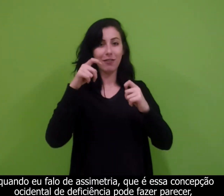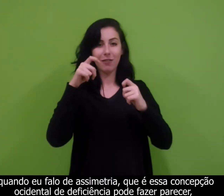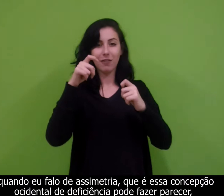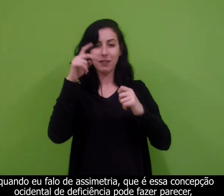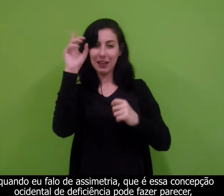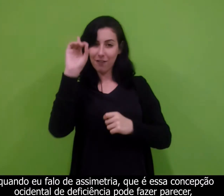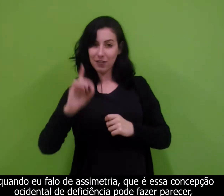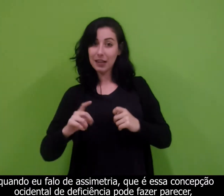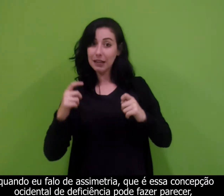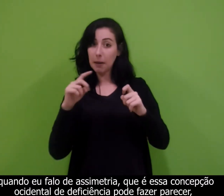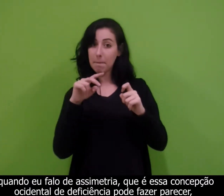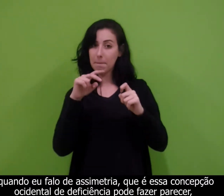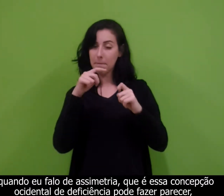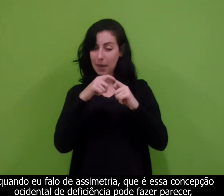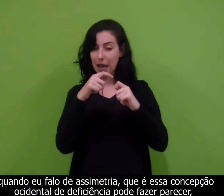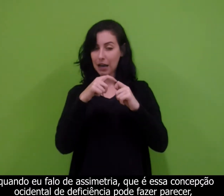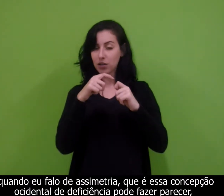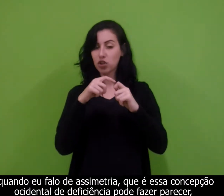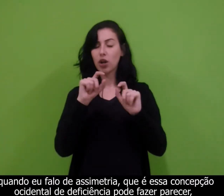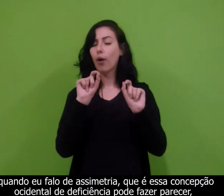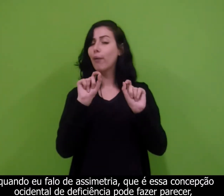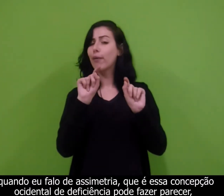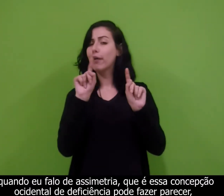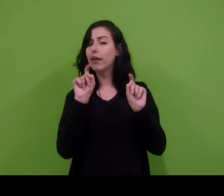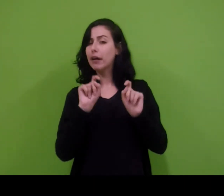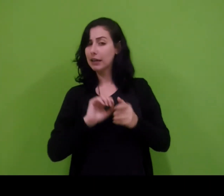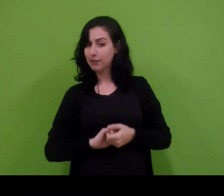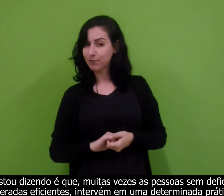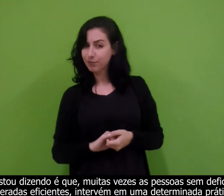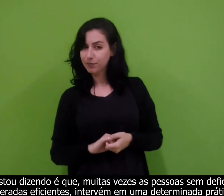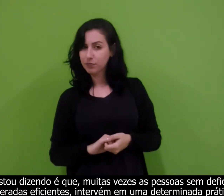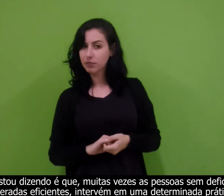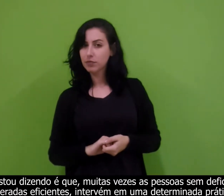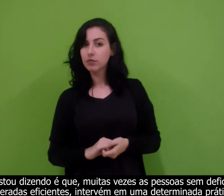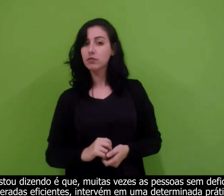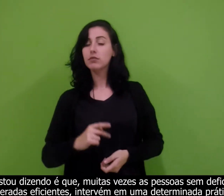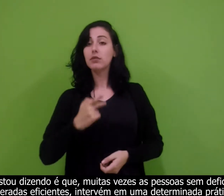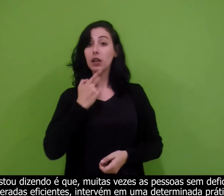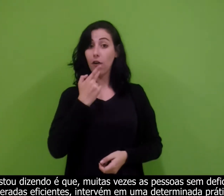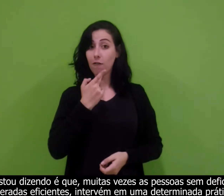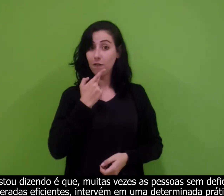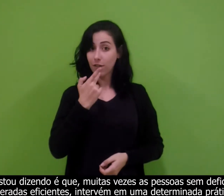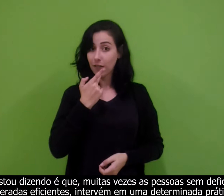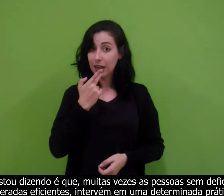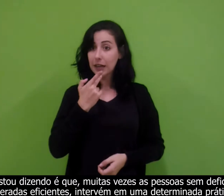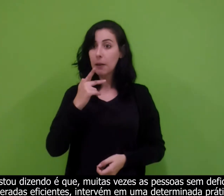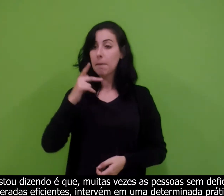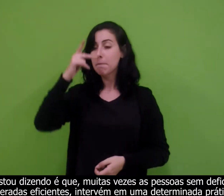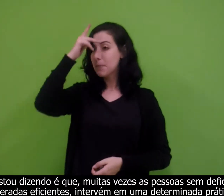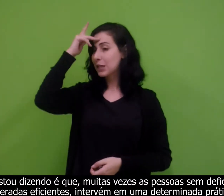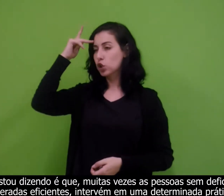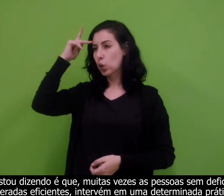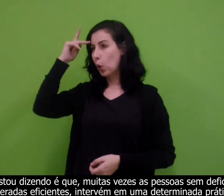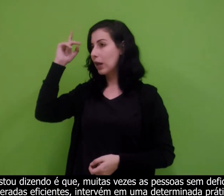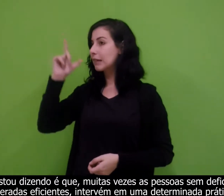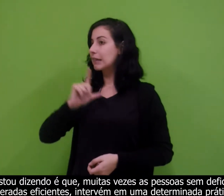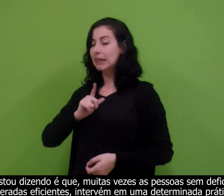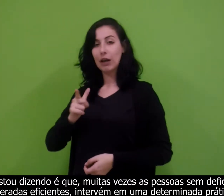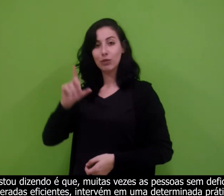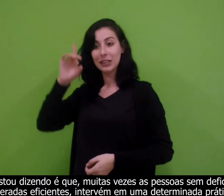de deficiência ela pode fazer aparecer, o que eu estou dizendo é que, muitas vezes, as pessoas sem